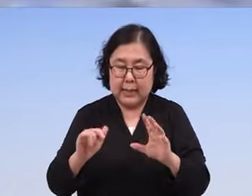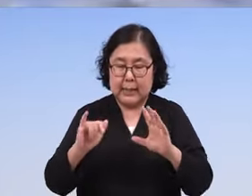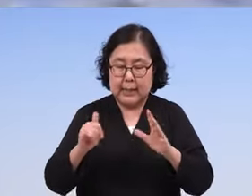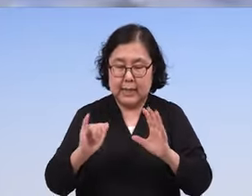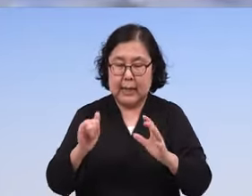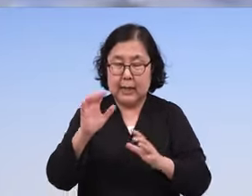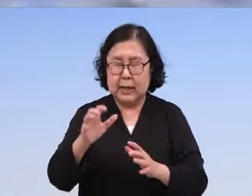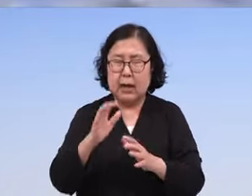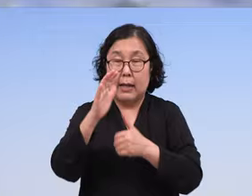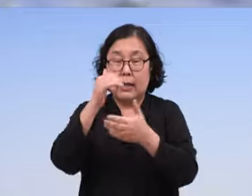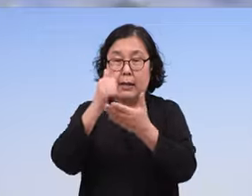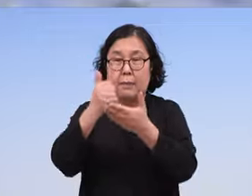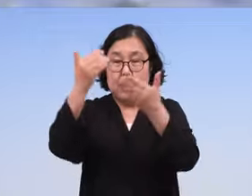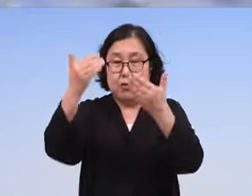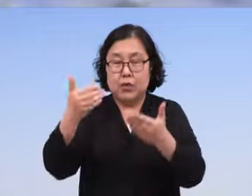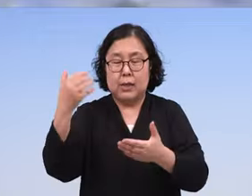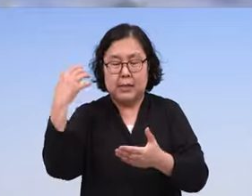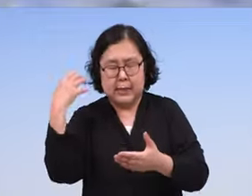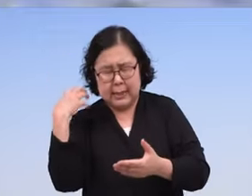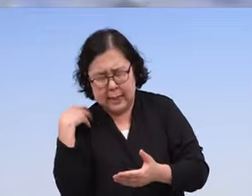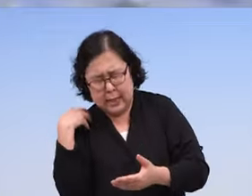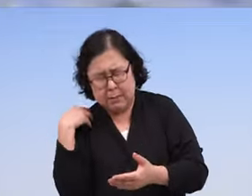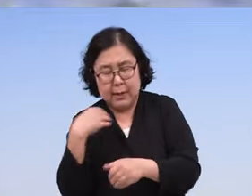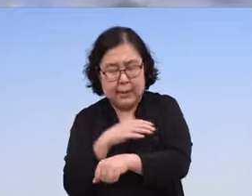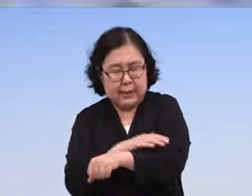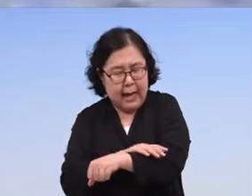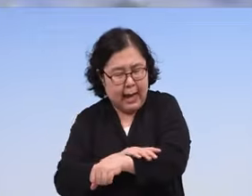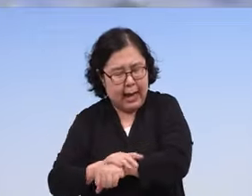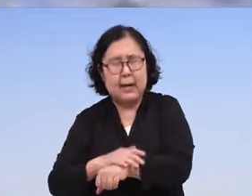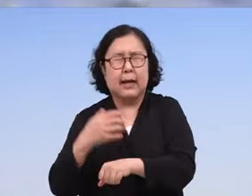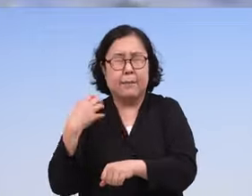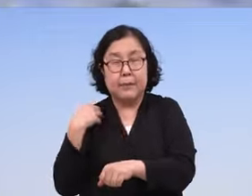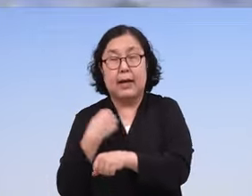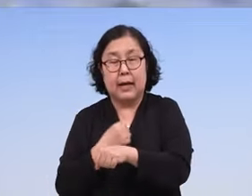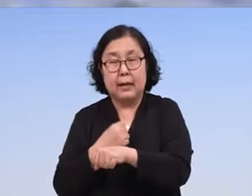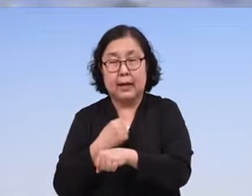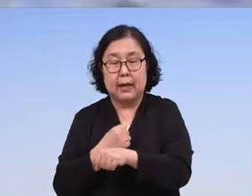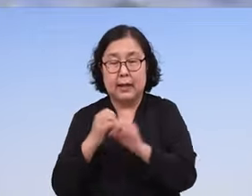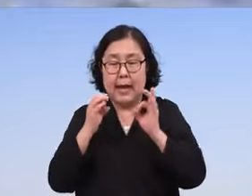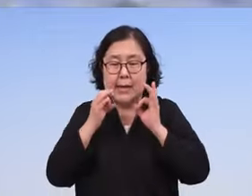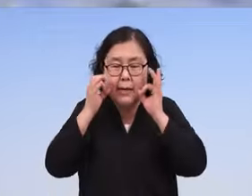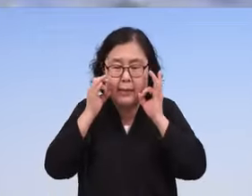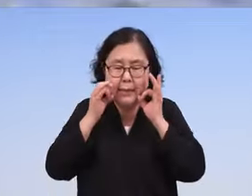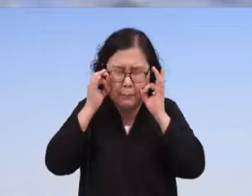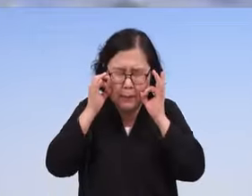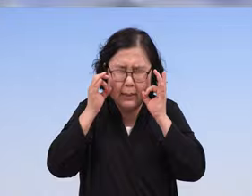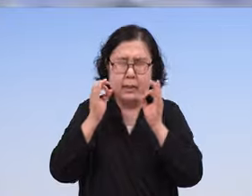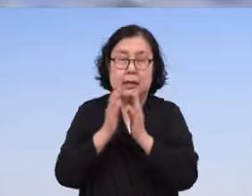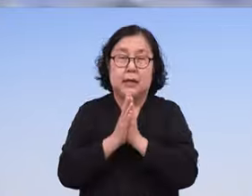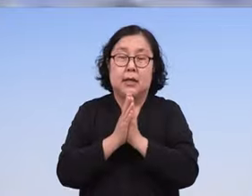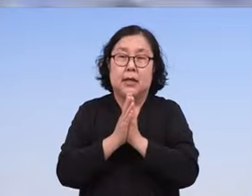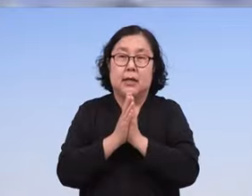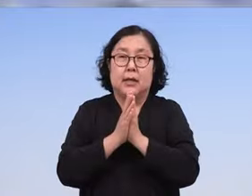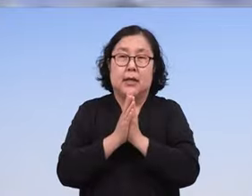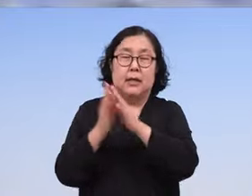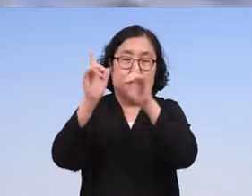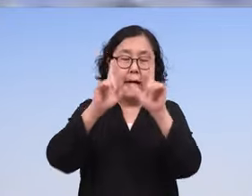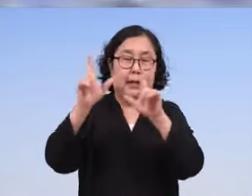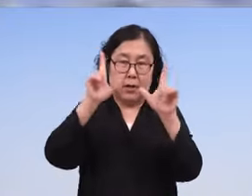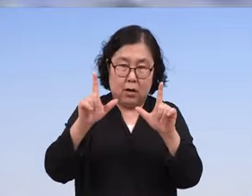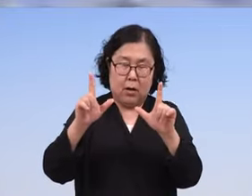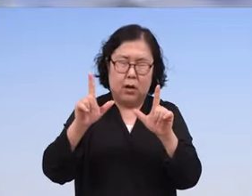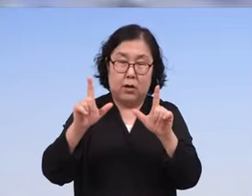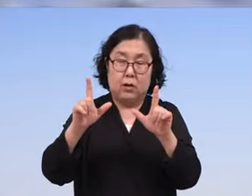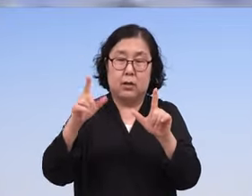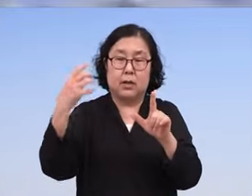혼란한 시대에 하나님이 내게 맡겨주신 역할을 잘 감당해야 되겠다. 어떻게 하늘만 쳐다보고 있느냐? 주님 다시 오신다. 이 오늘